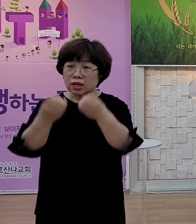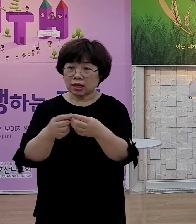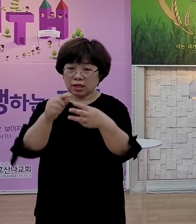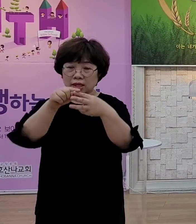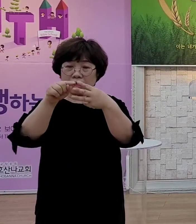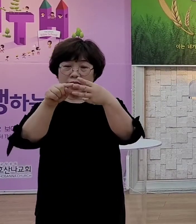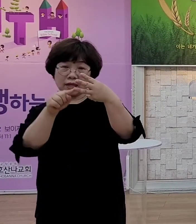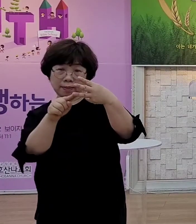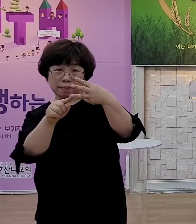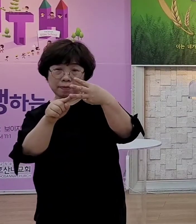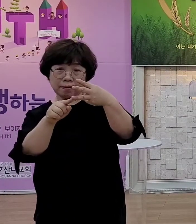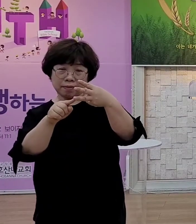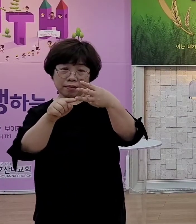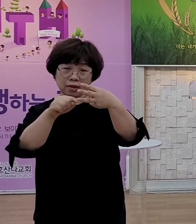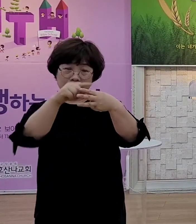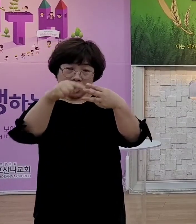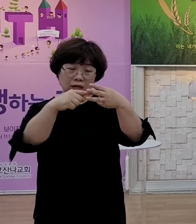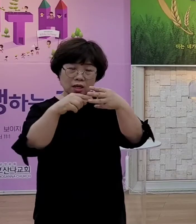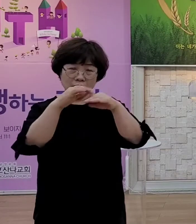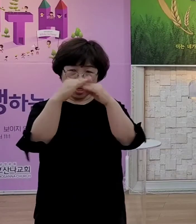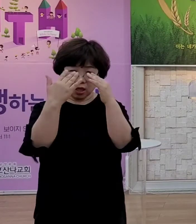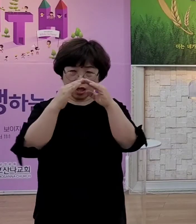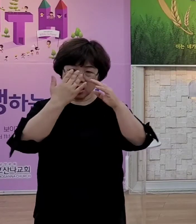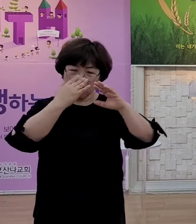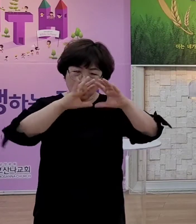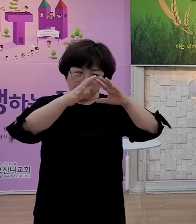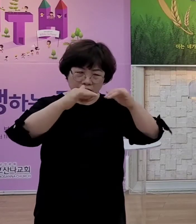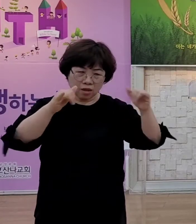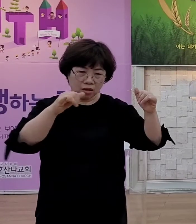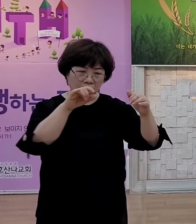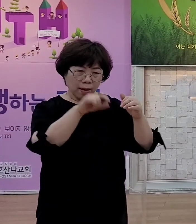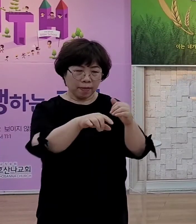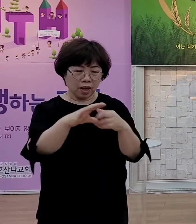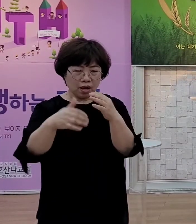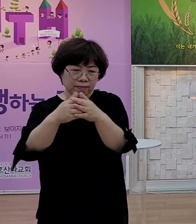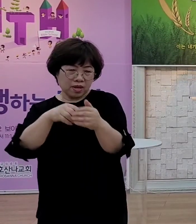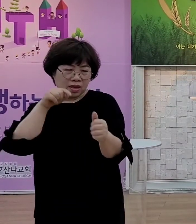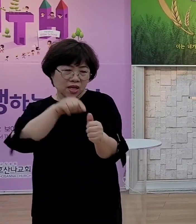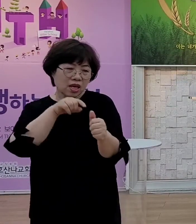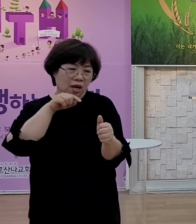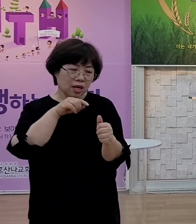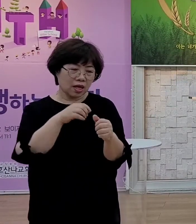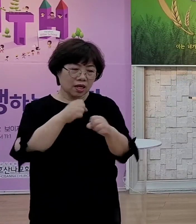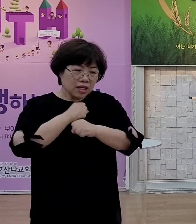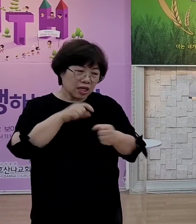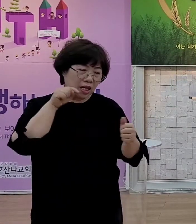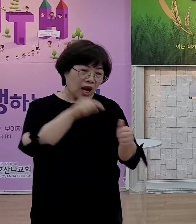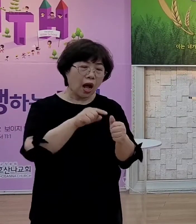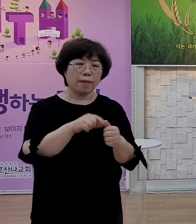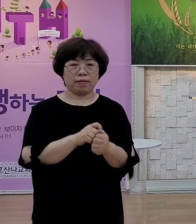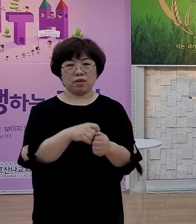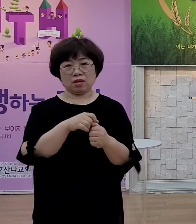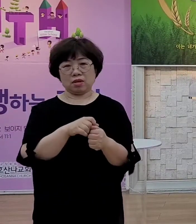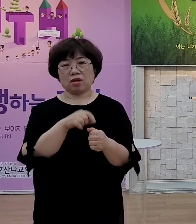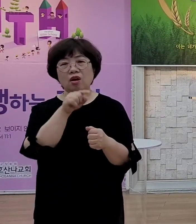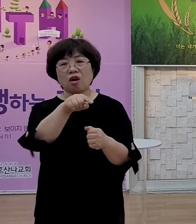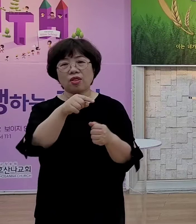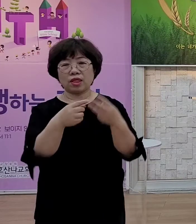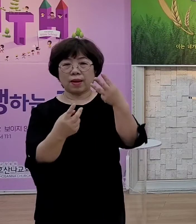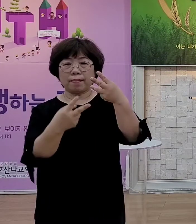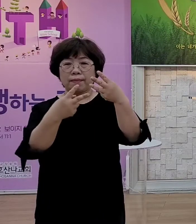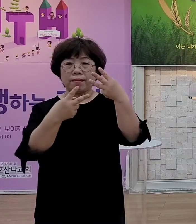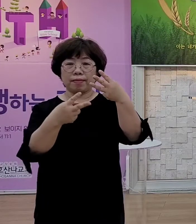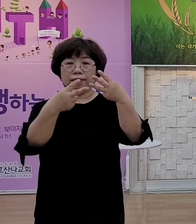백성들에게 지키라 이렇게 명령하셨다라는 것입니다. 여러분, 이 세 가지 절기의 공통점이 있습니다.